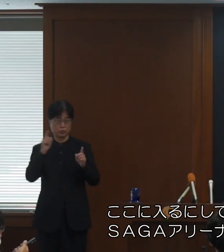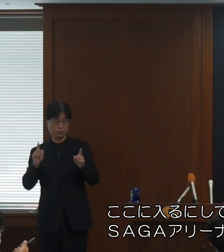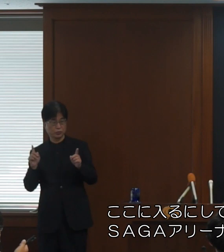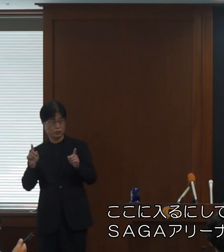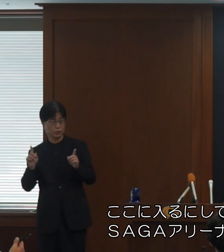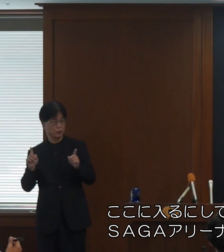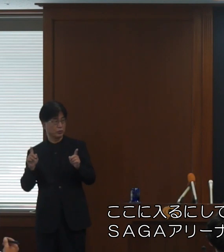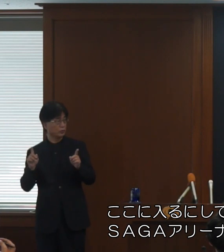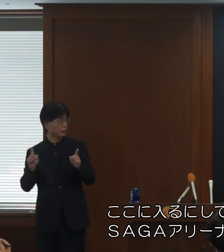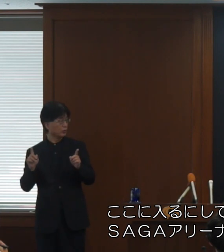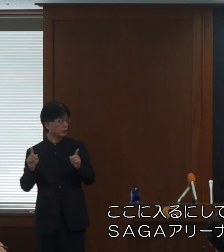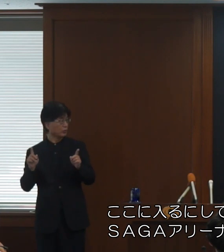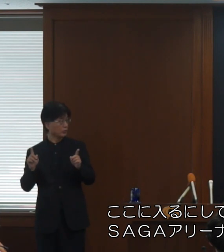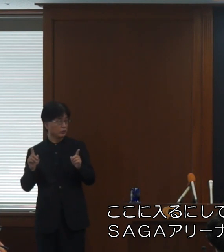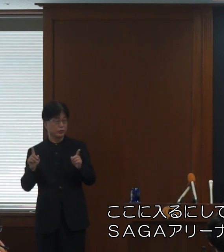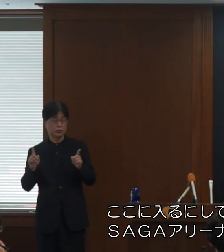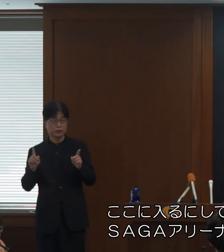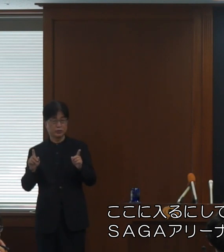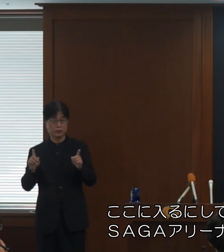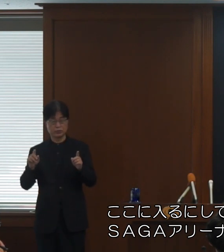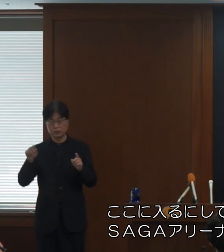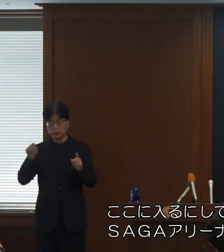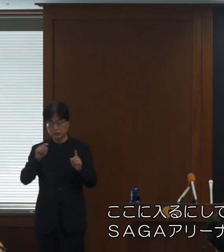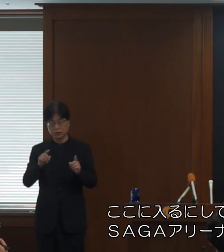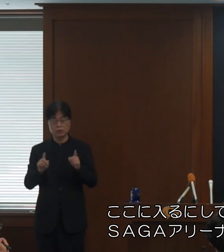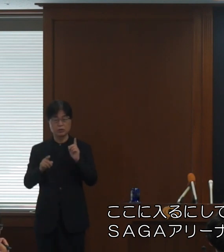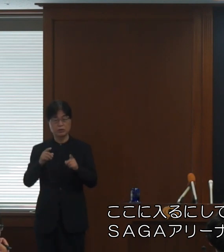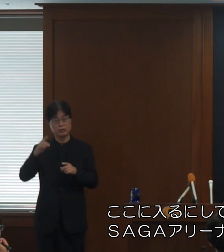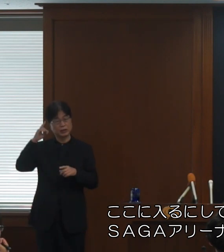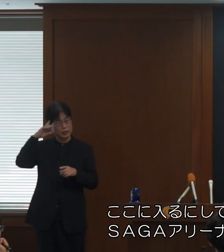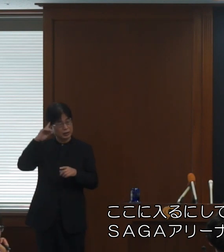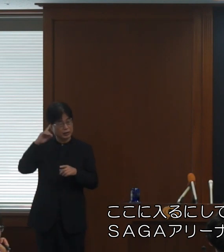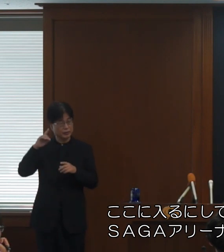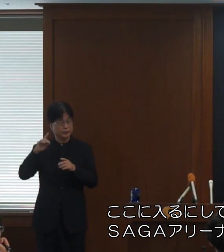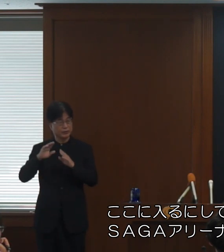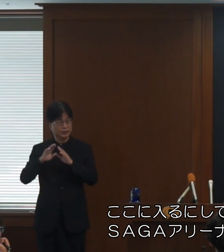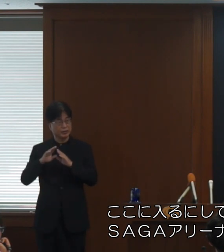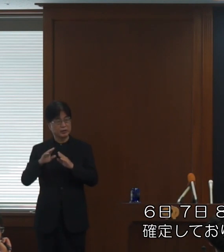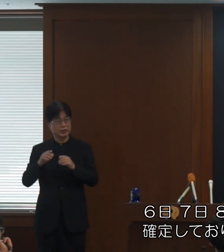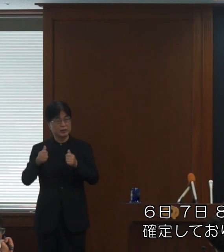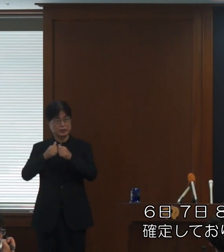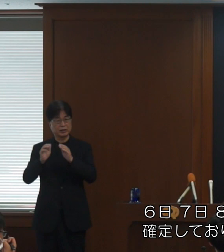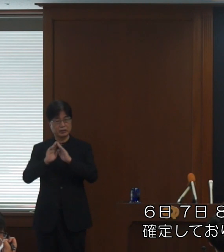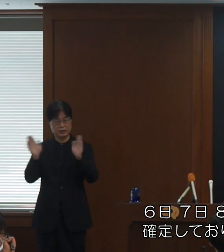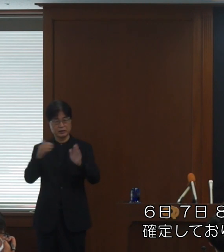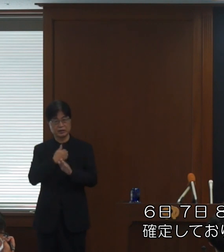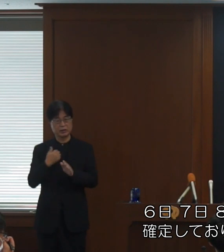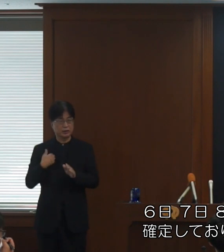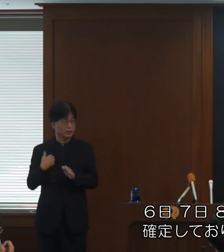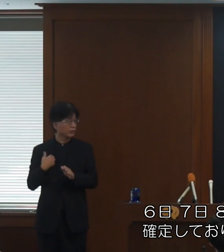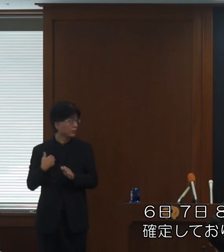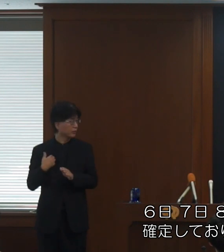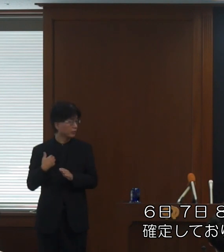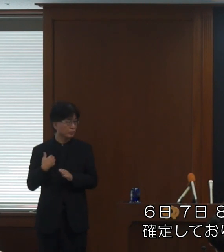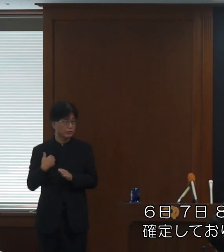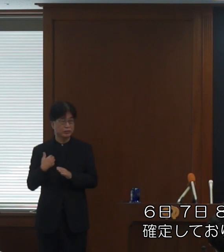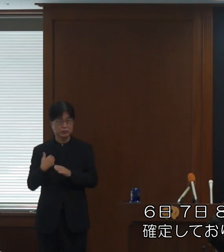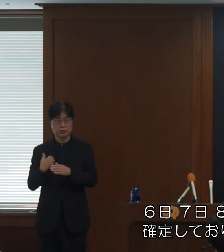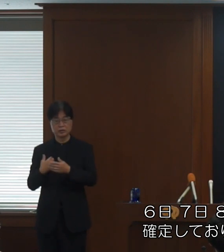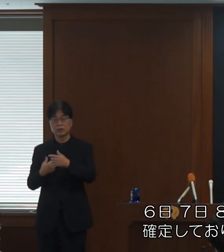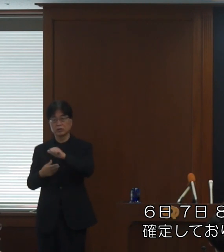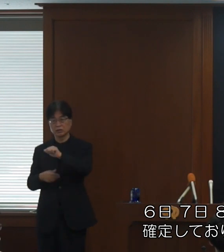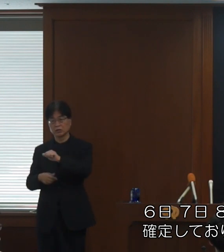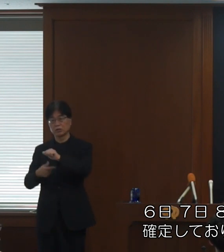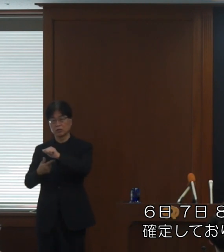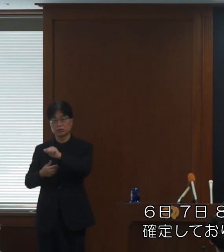にしても所詮は佐賀で主催することはもう確定しているので佐川銀河でこの678で開催することは